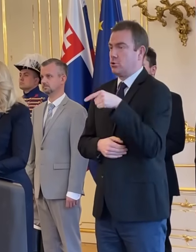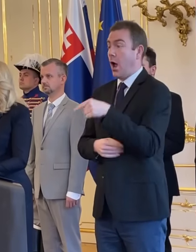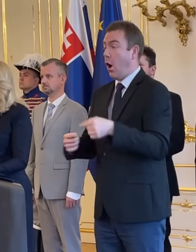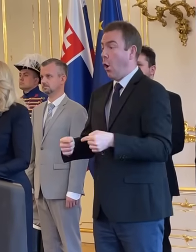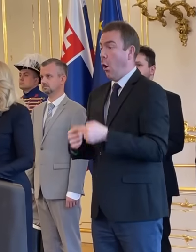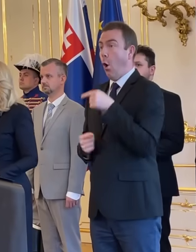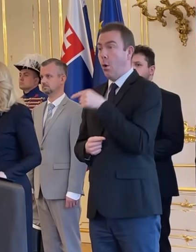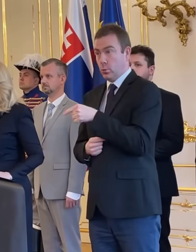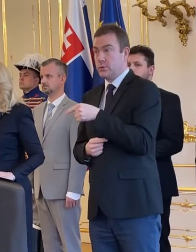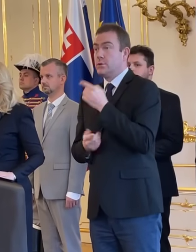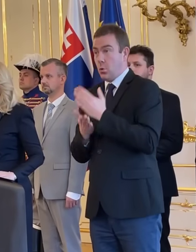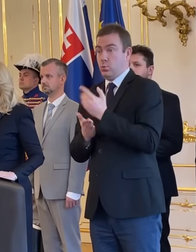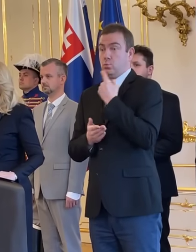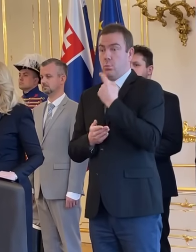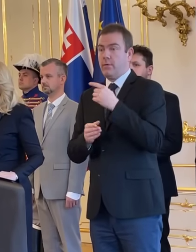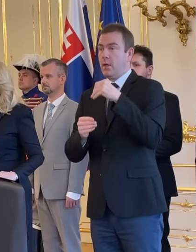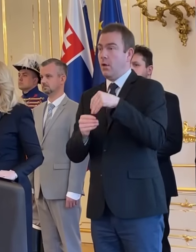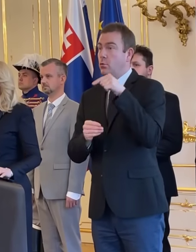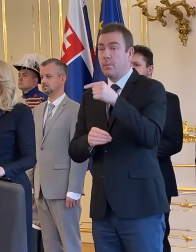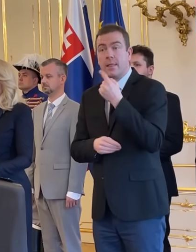závere parlamentnej rozpravy.